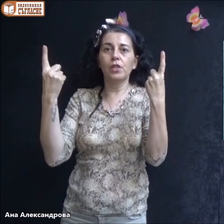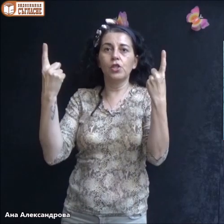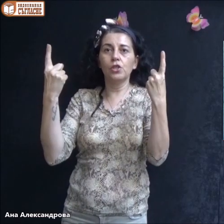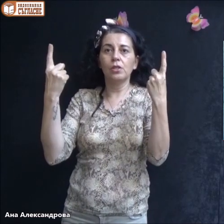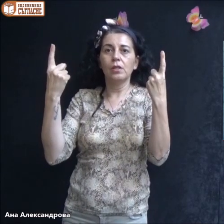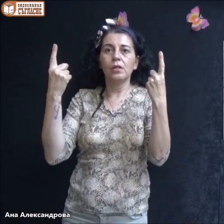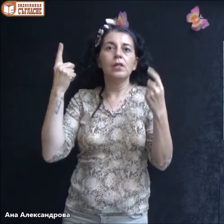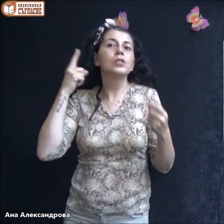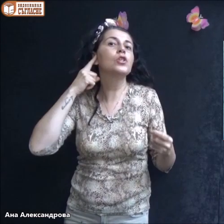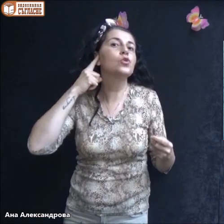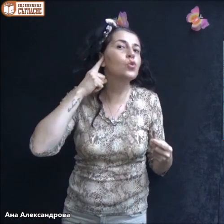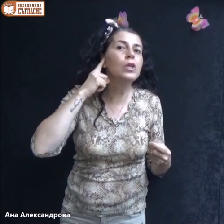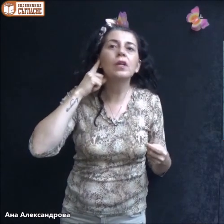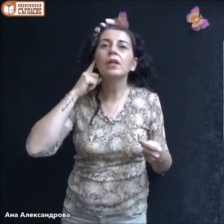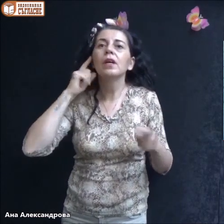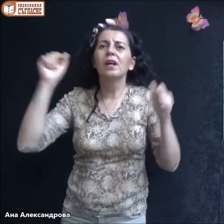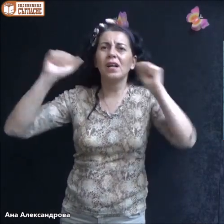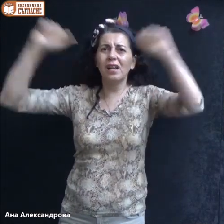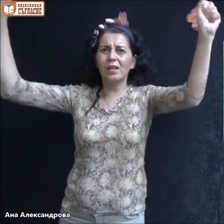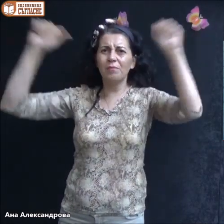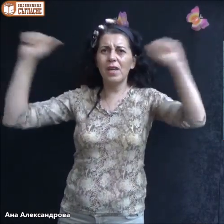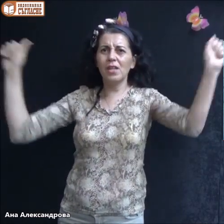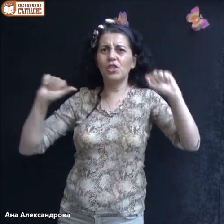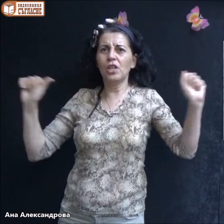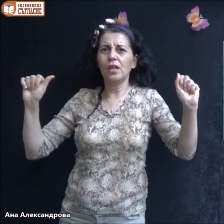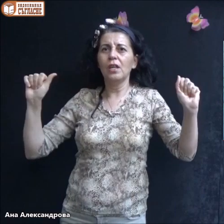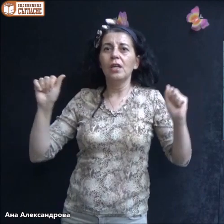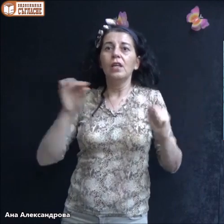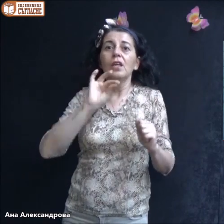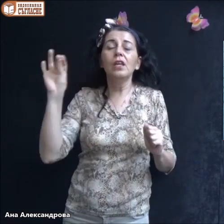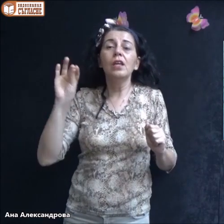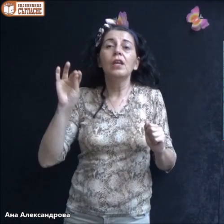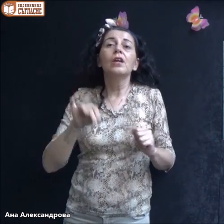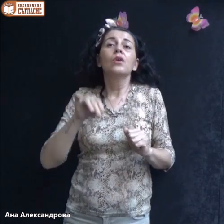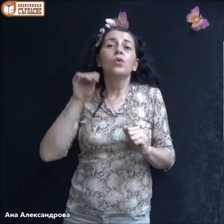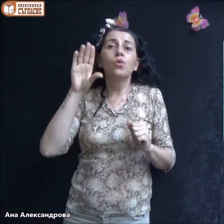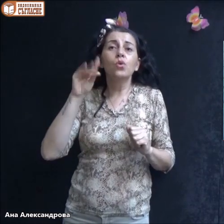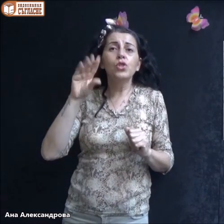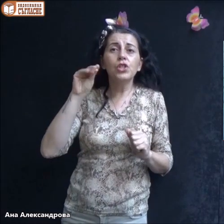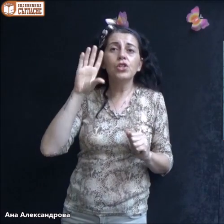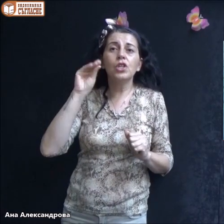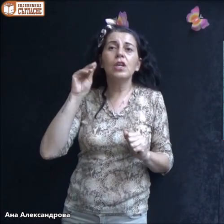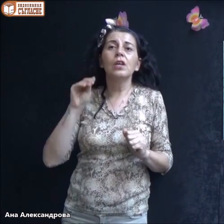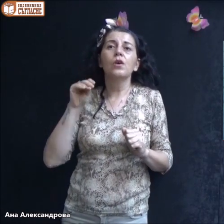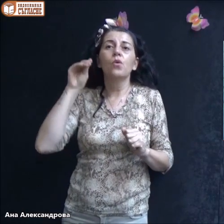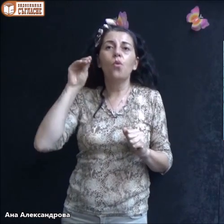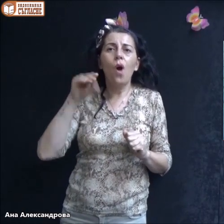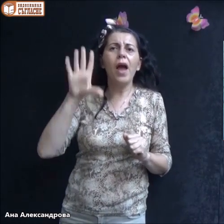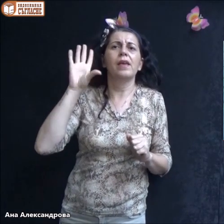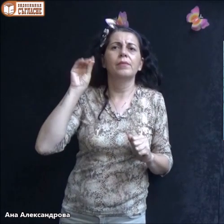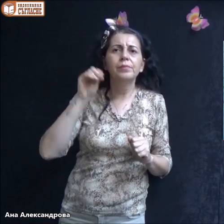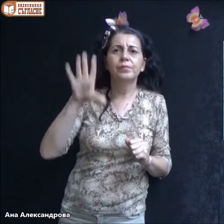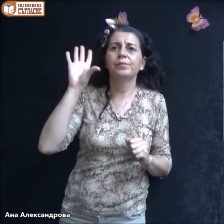Изведнъж се чули гърмежи и кучешки лай.